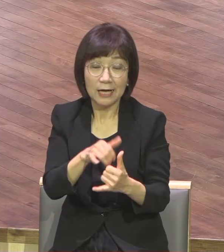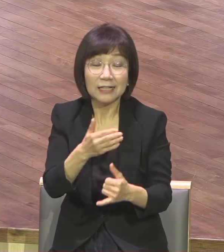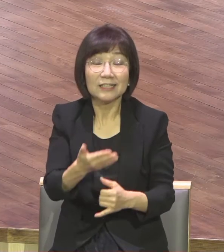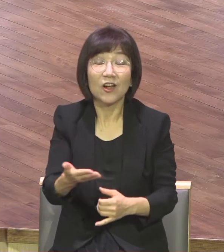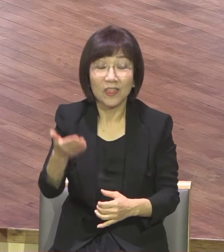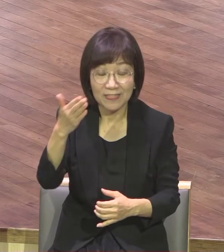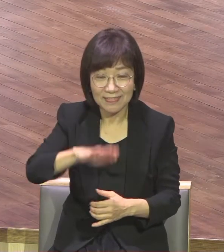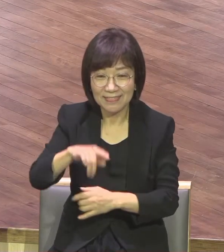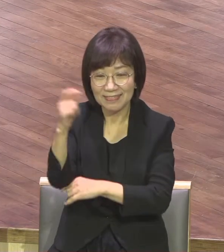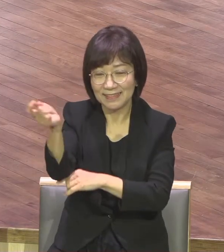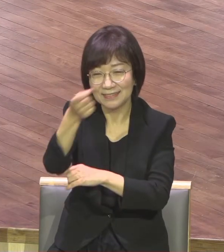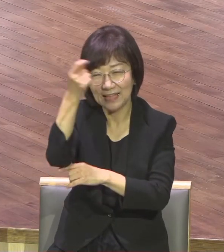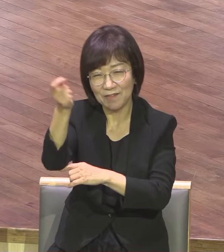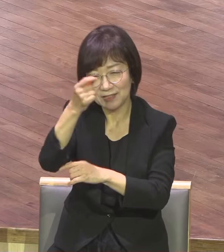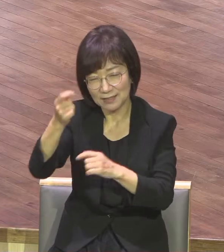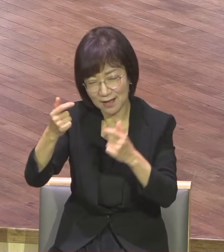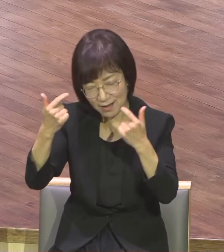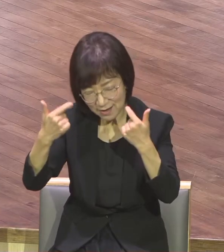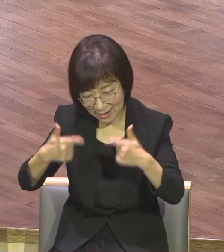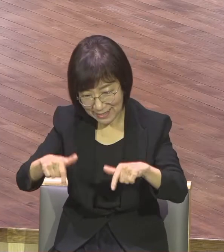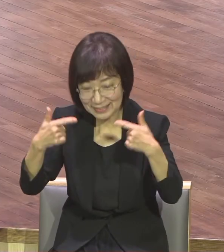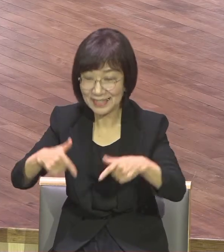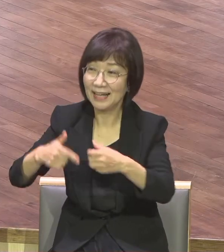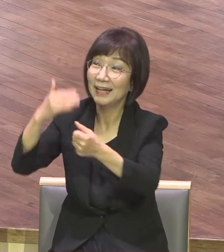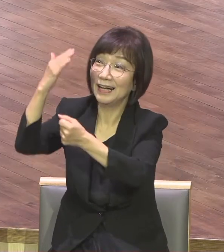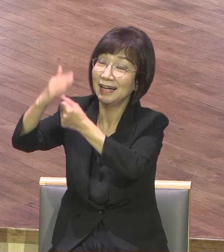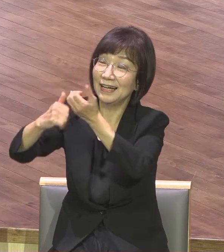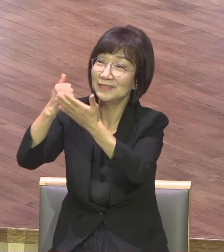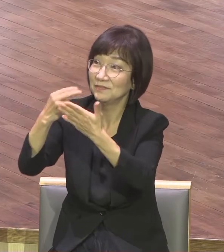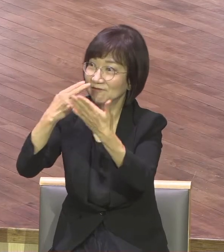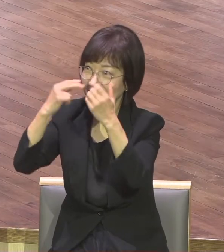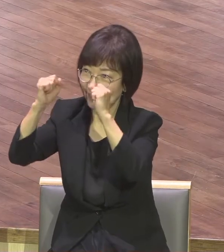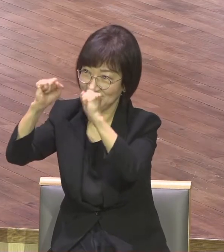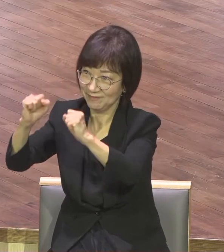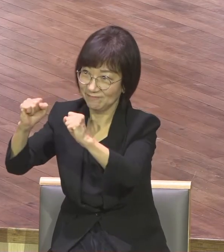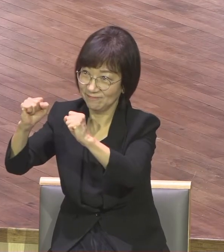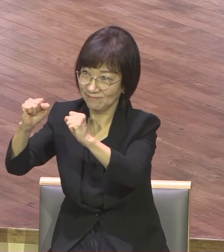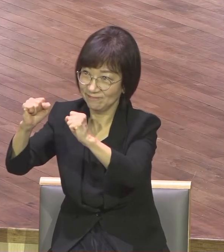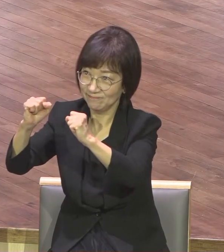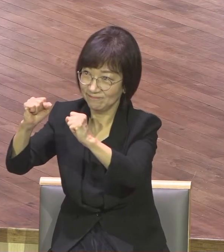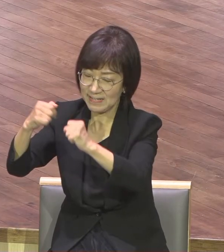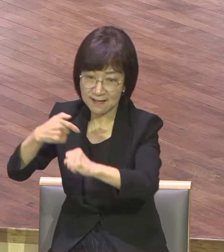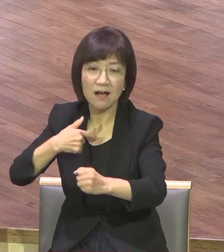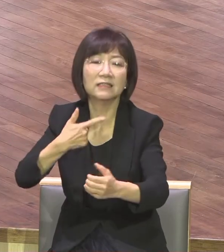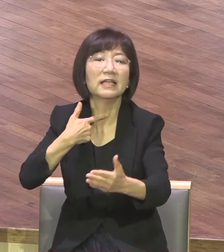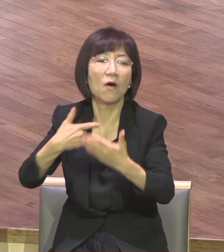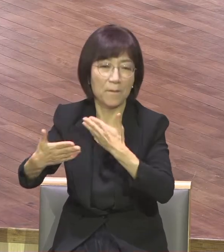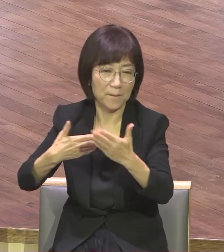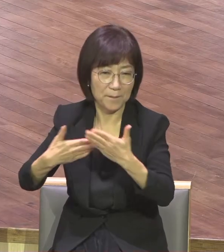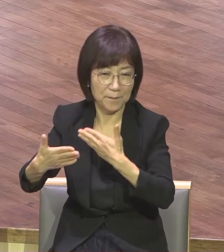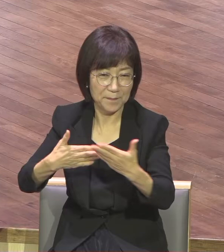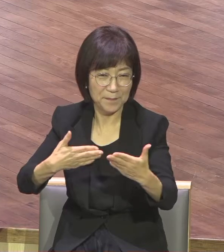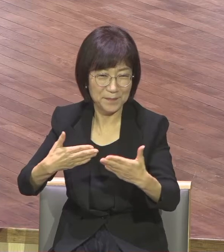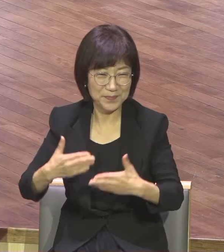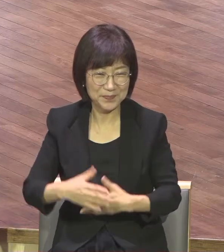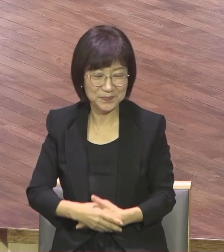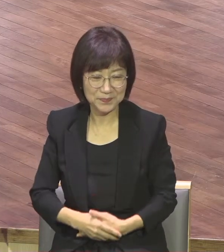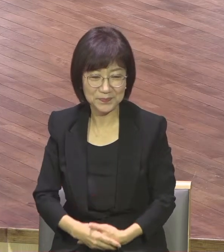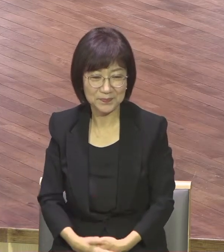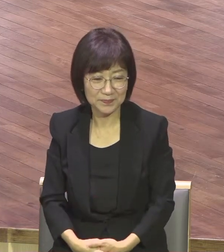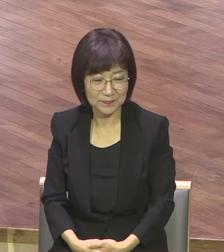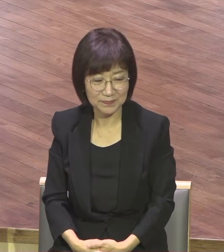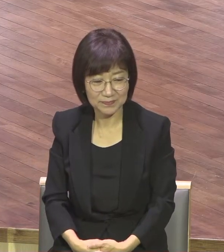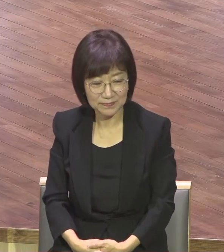다윗은 하나님이 살아 역사하심을 다윗 자신이 실제로 처음 했기 때문에 처음 했단